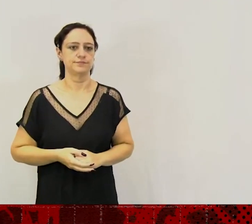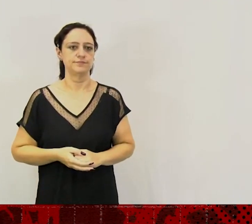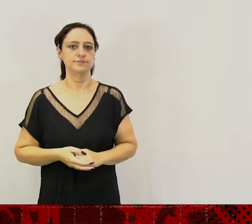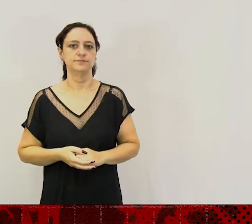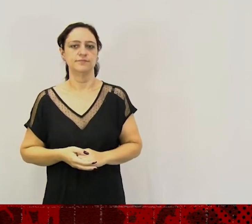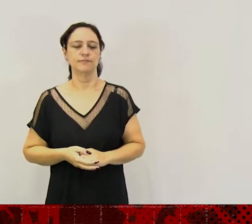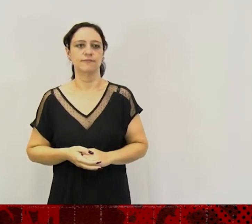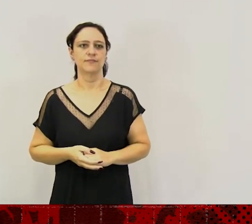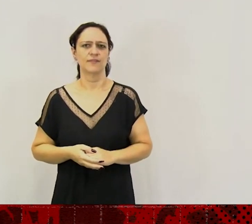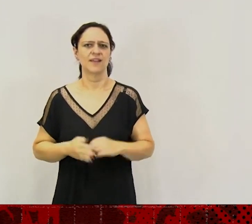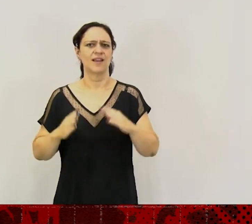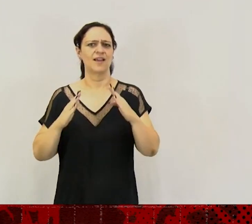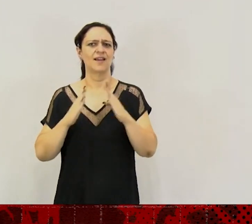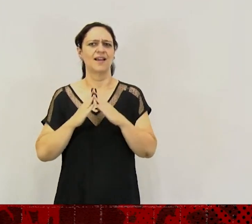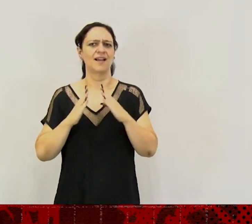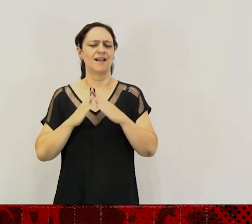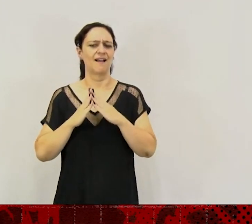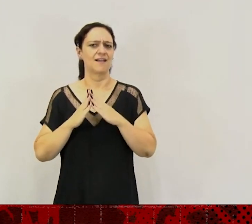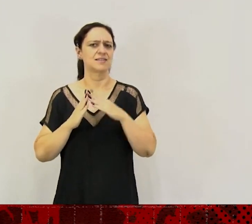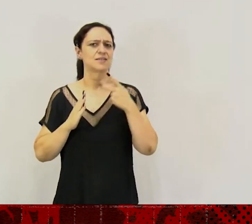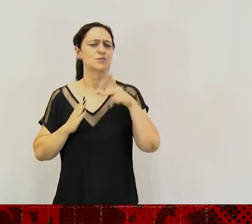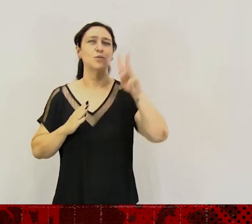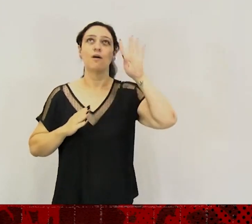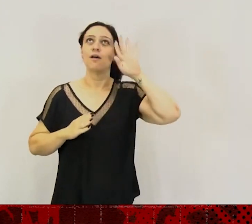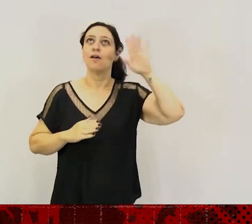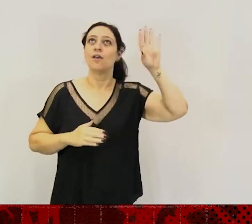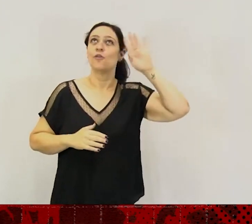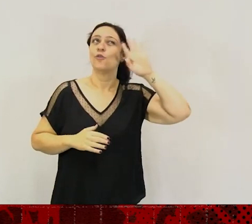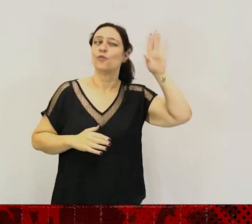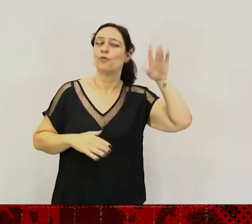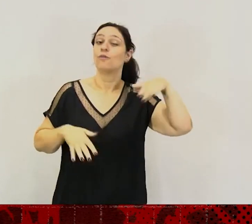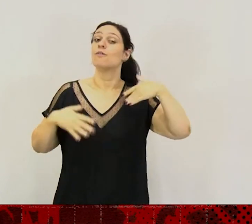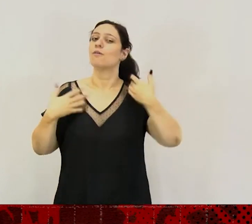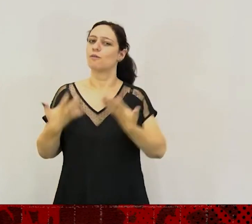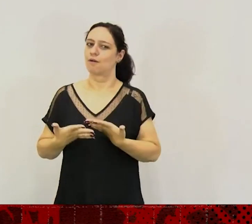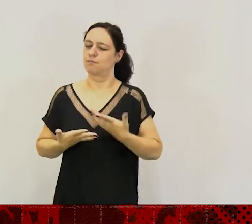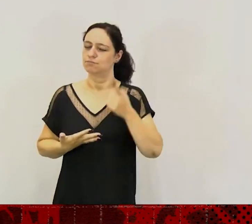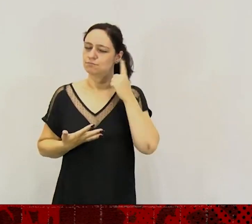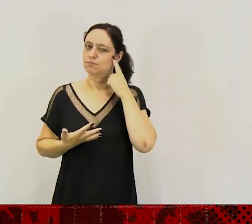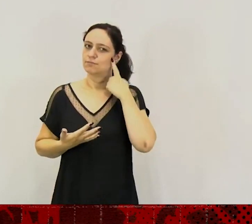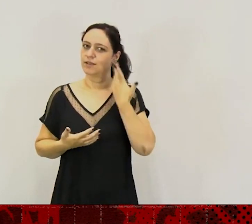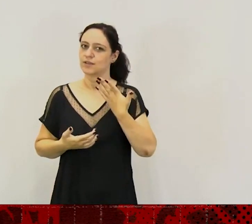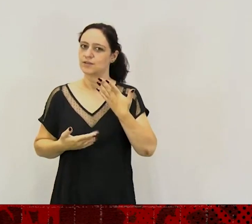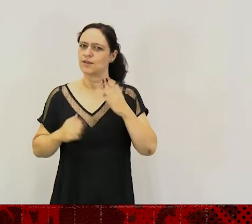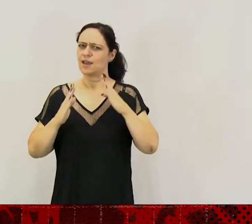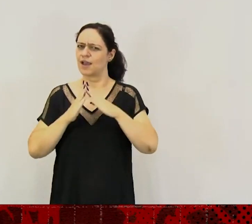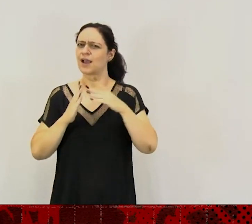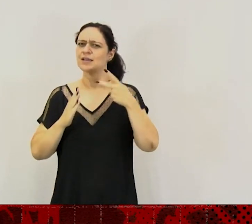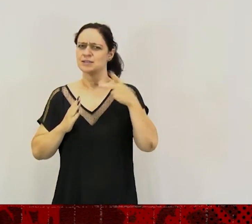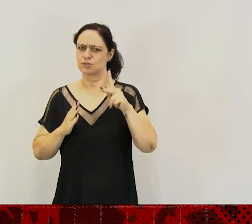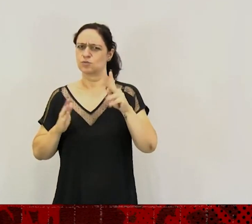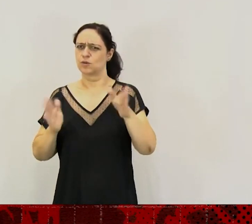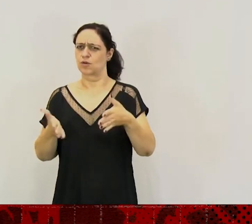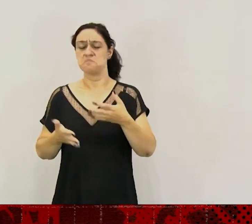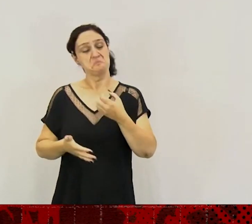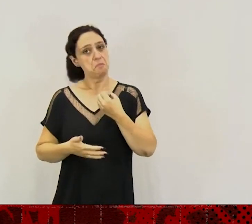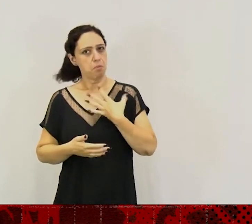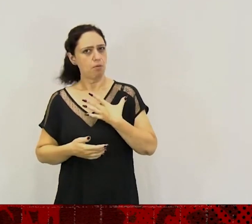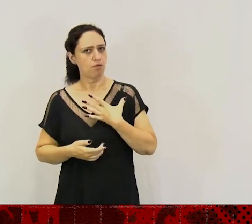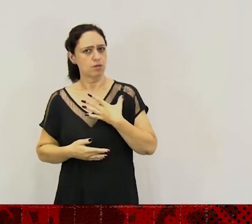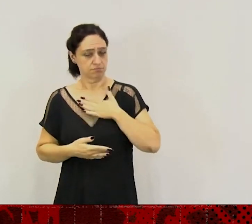Em que casa você sonha morar? Pensa um pouco, você está satisfeito com a casa onde você